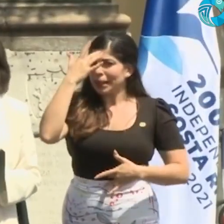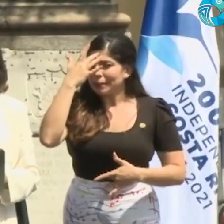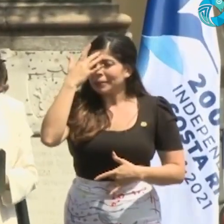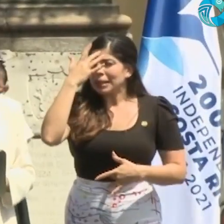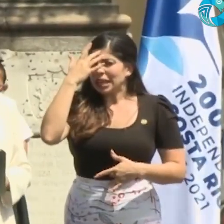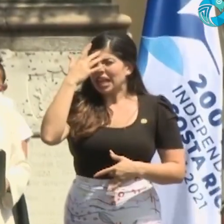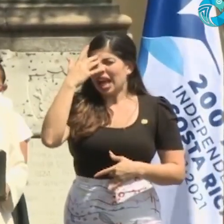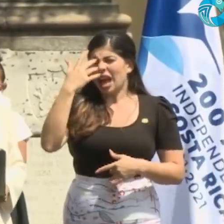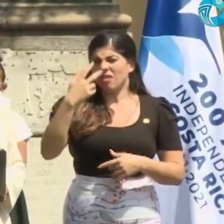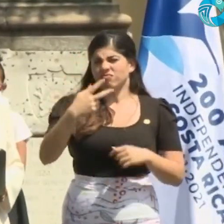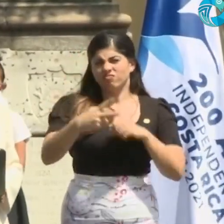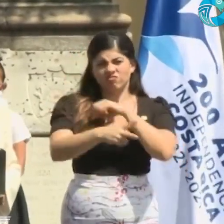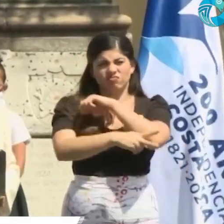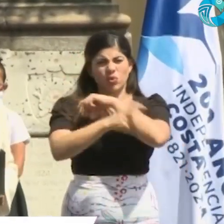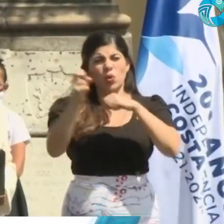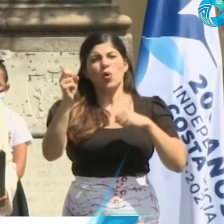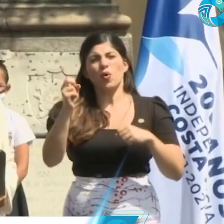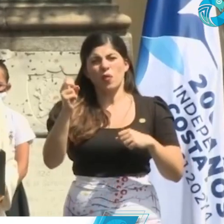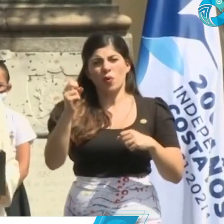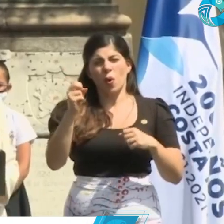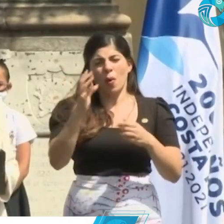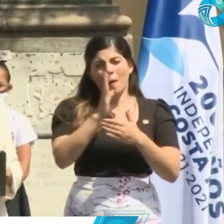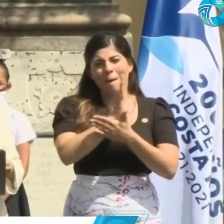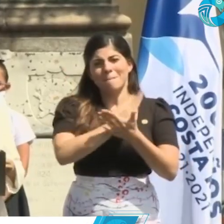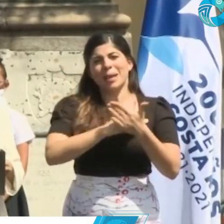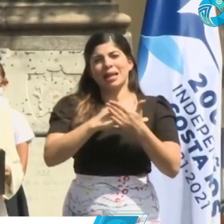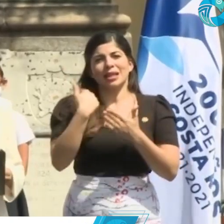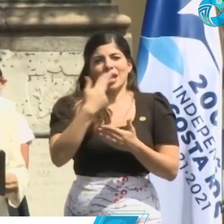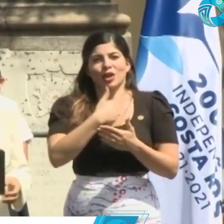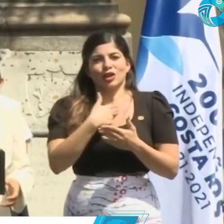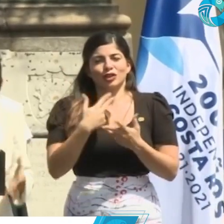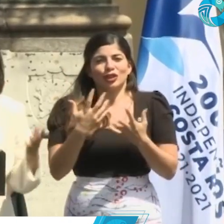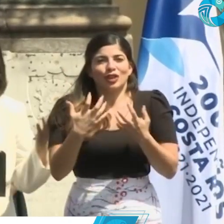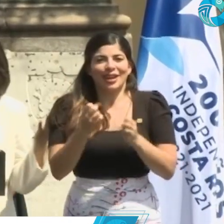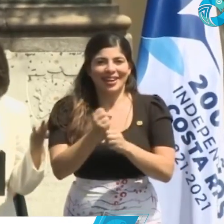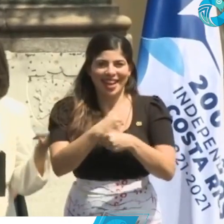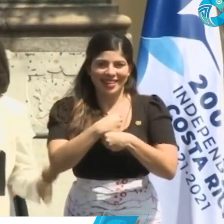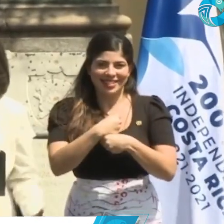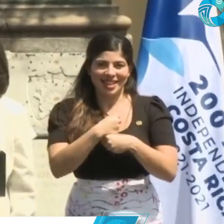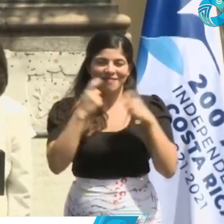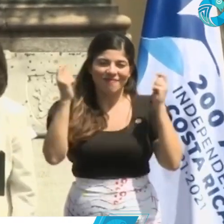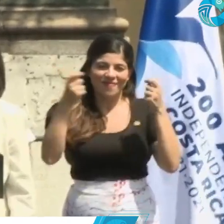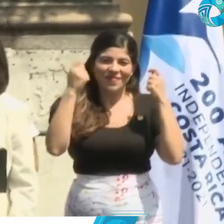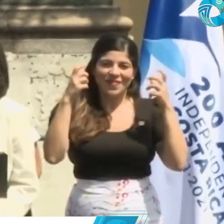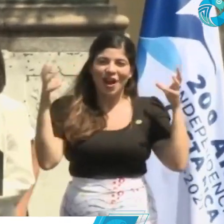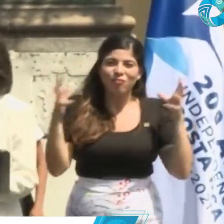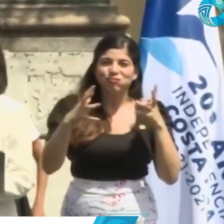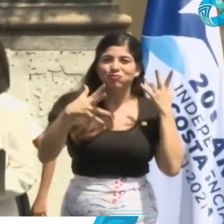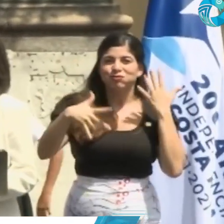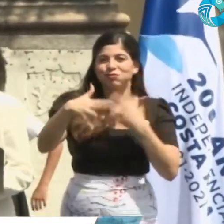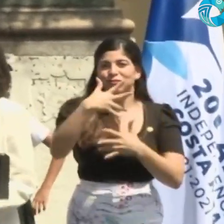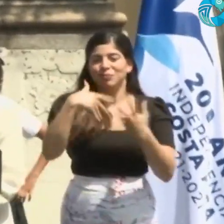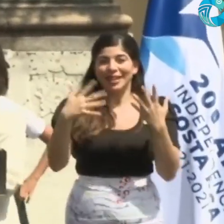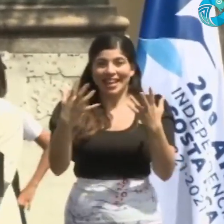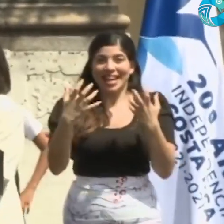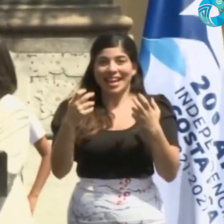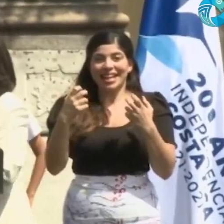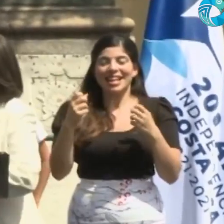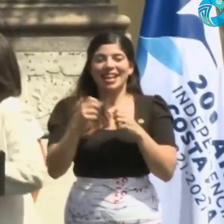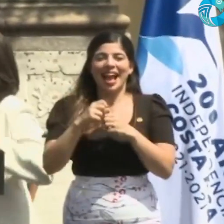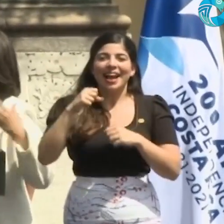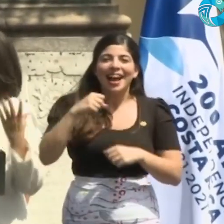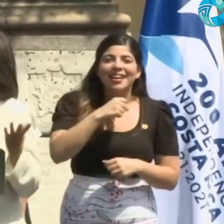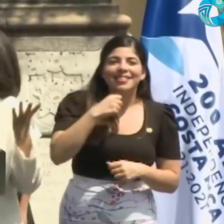La pandemia nos arrebató una parte de lo que deseábamos hacer como fiesta colectiva, encontrándonos todos,